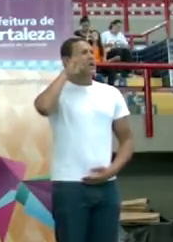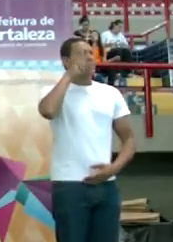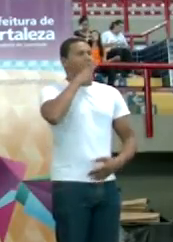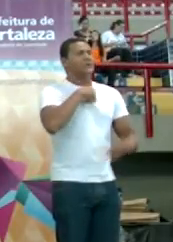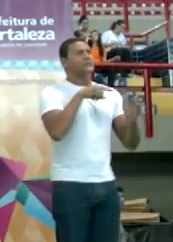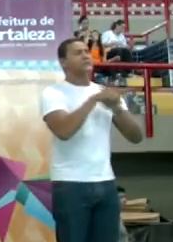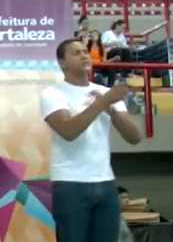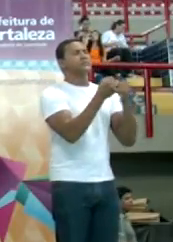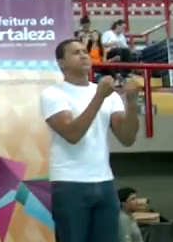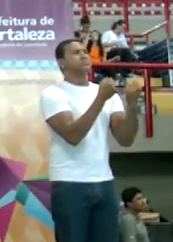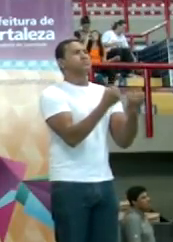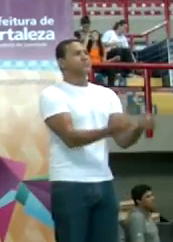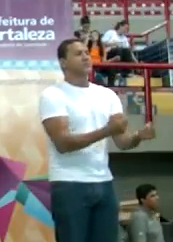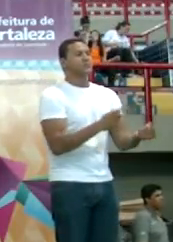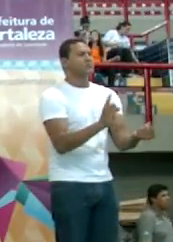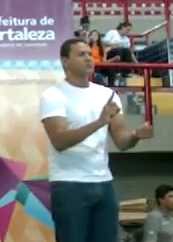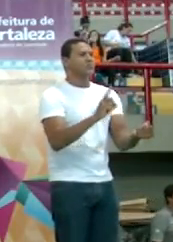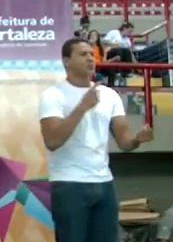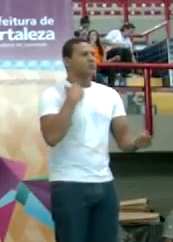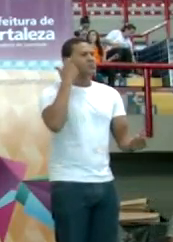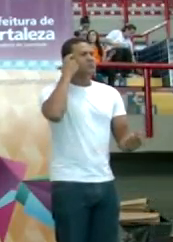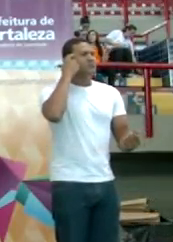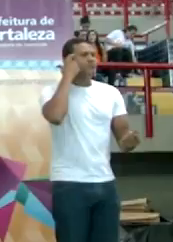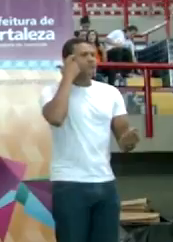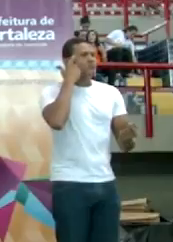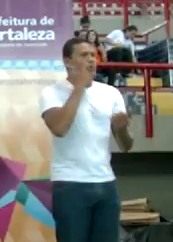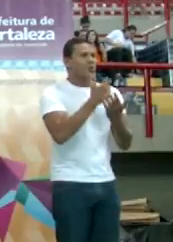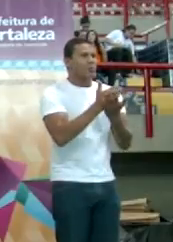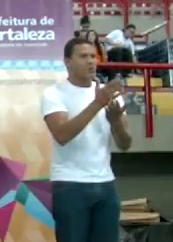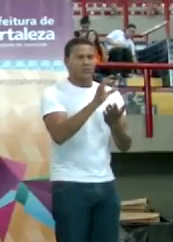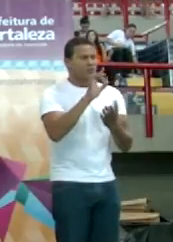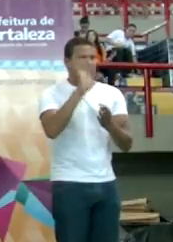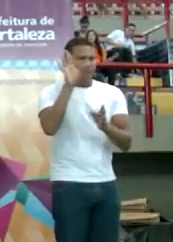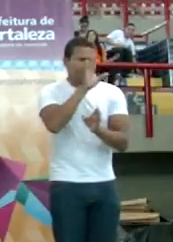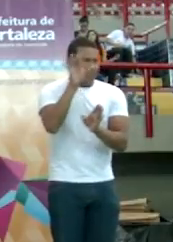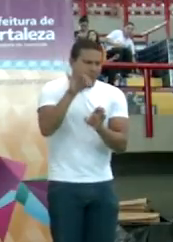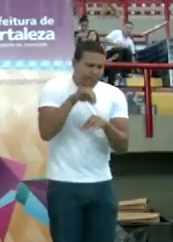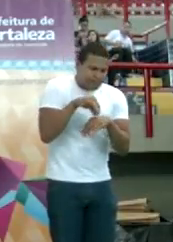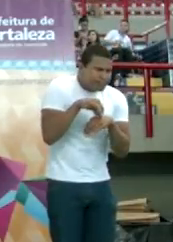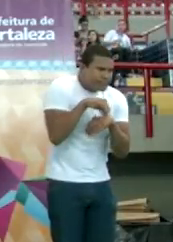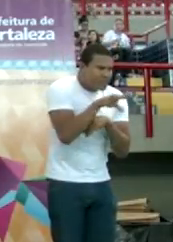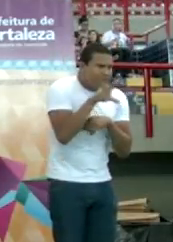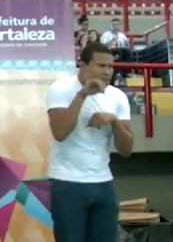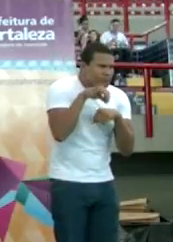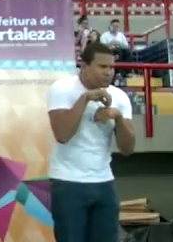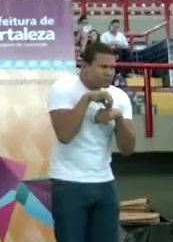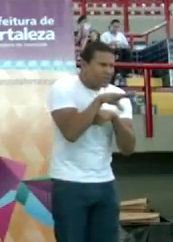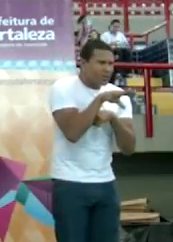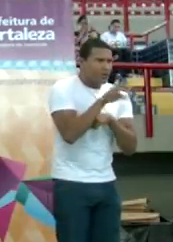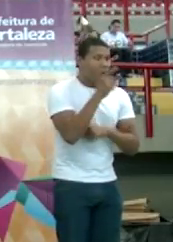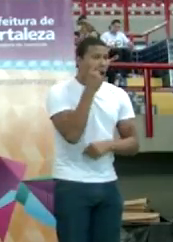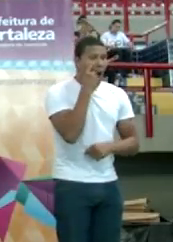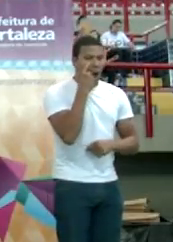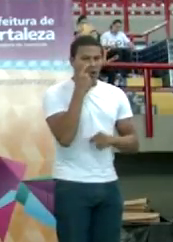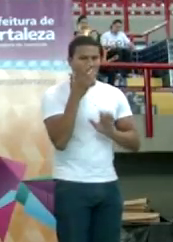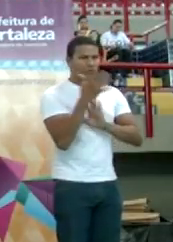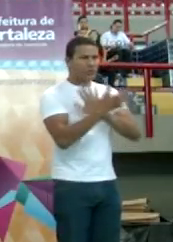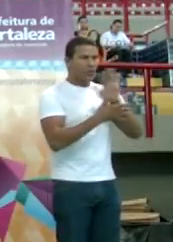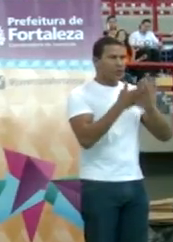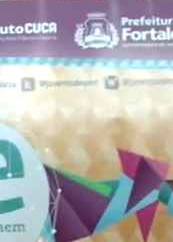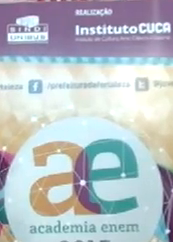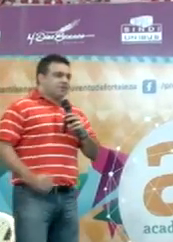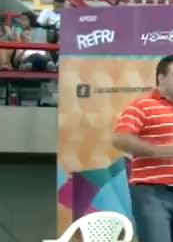questão. Vamos começar a aula logo dando uma dica. Olha o tamanho desse texto.